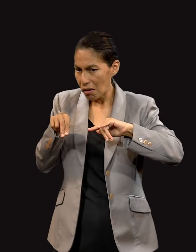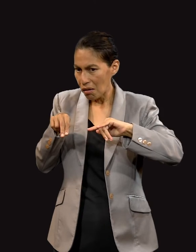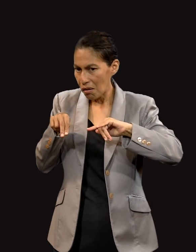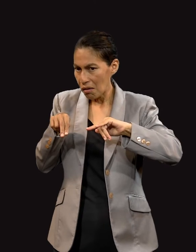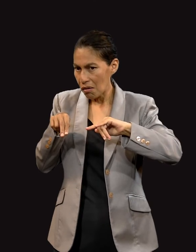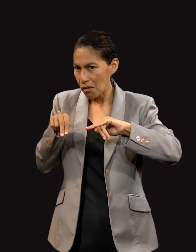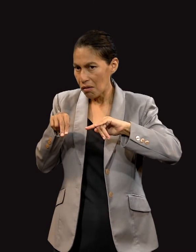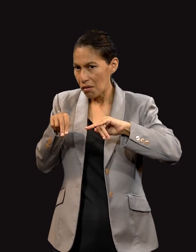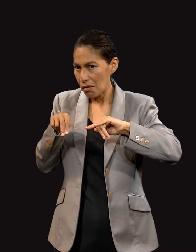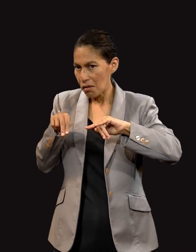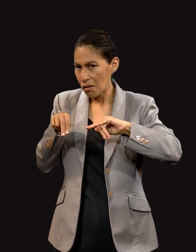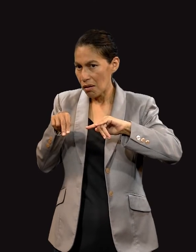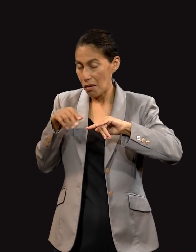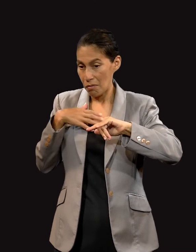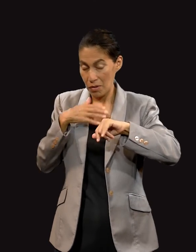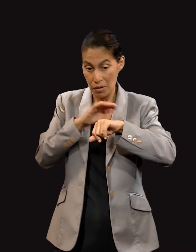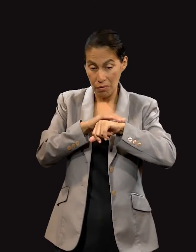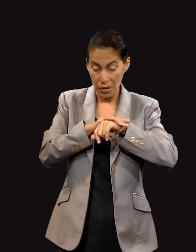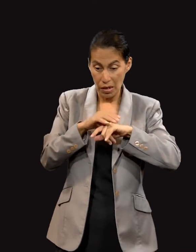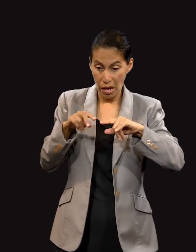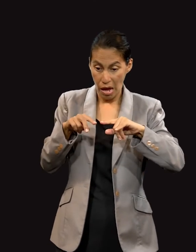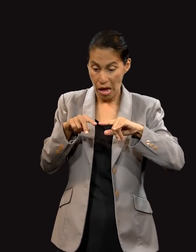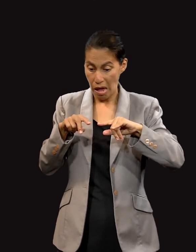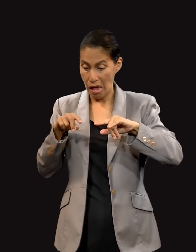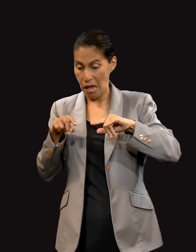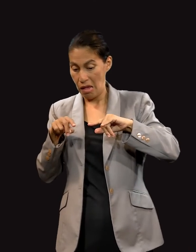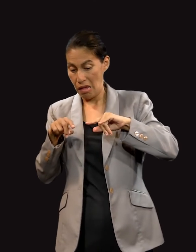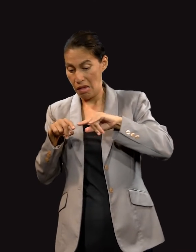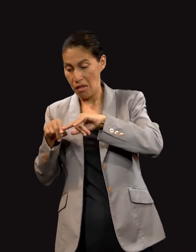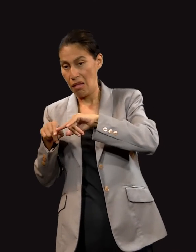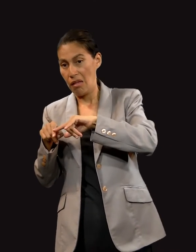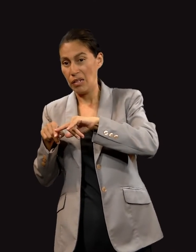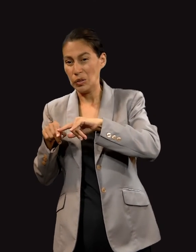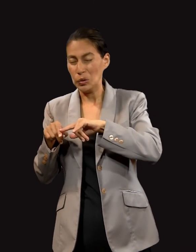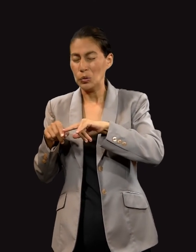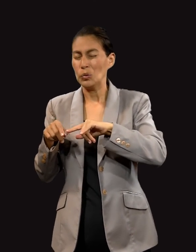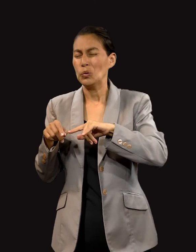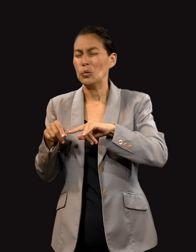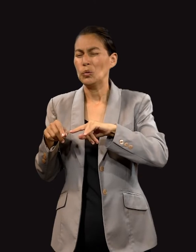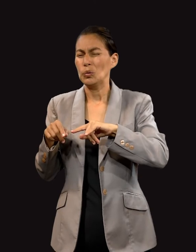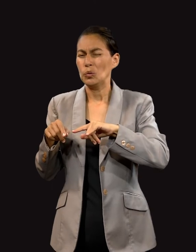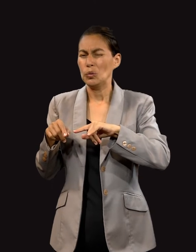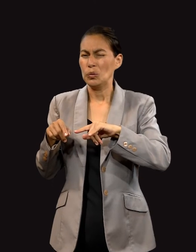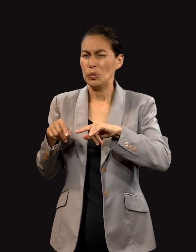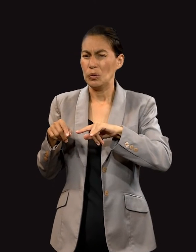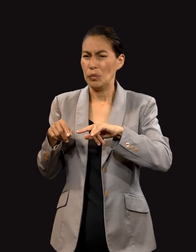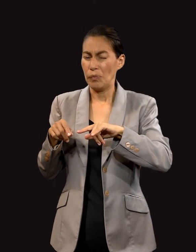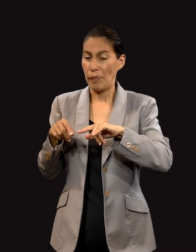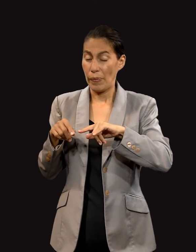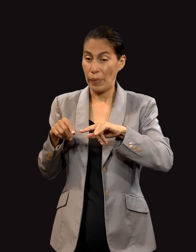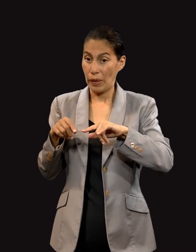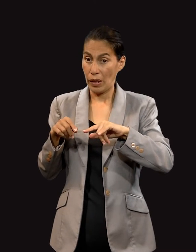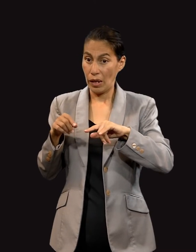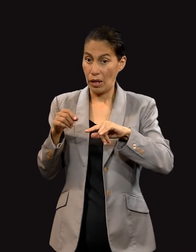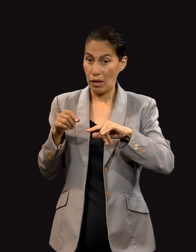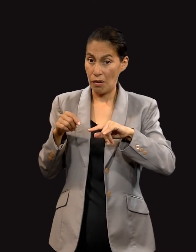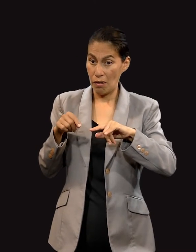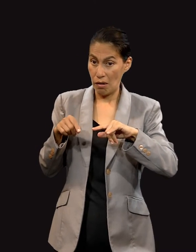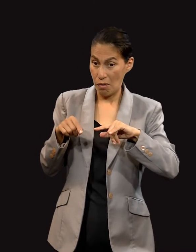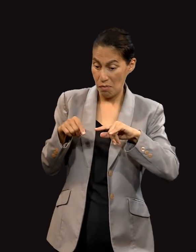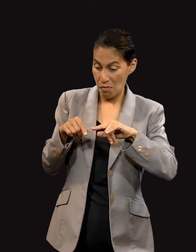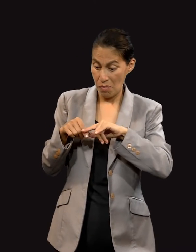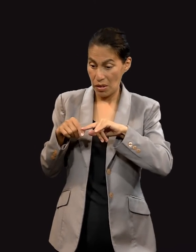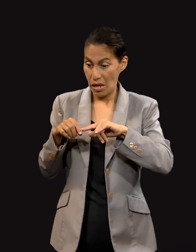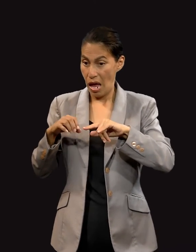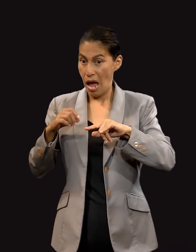arrancar despacito, despacito, despacito. Entonces mi amiga me jala, pero sí me alcanzó a aventar el